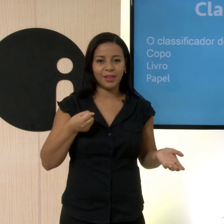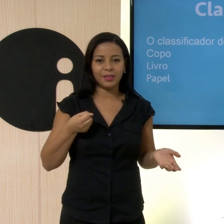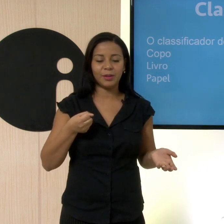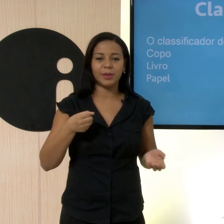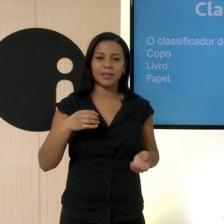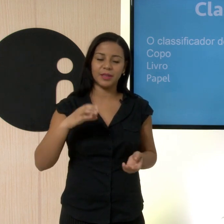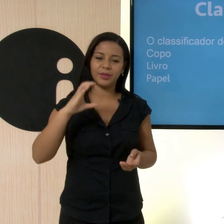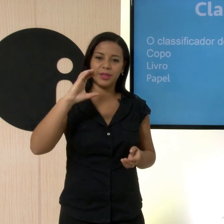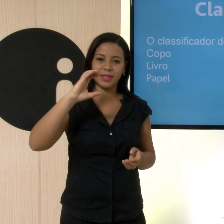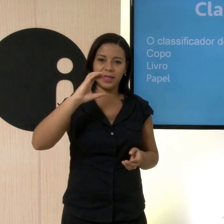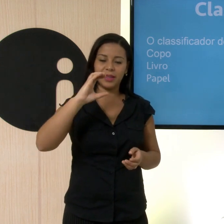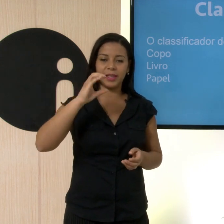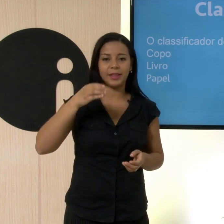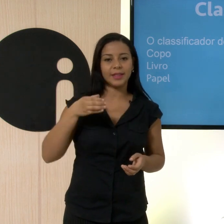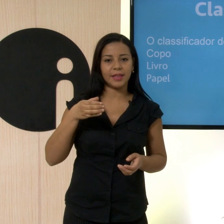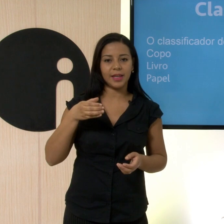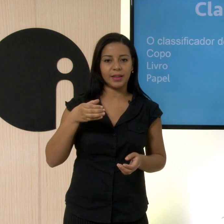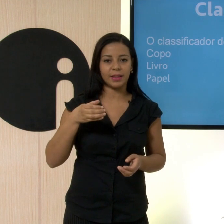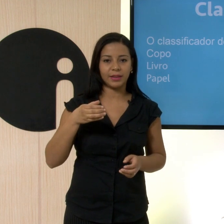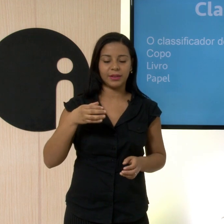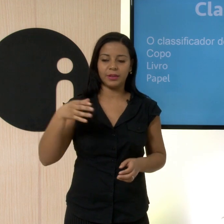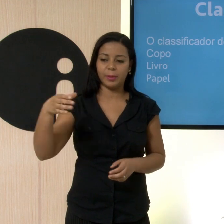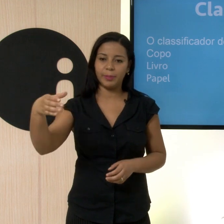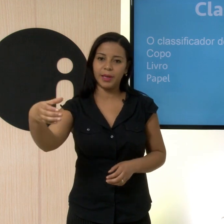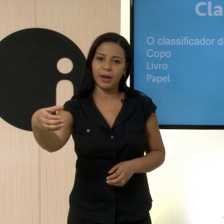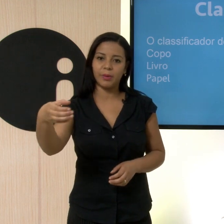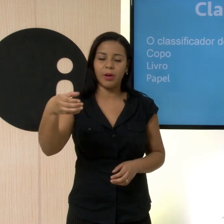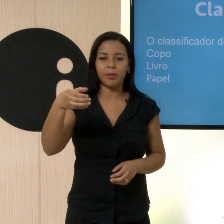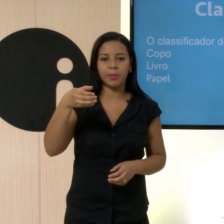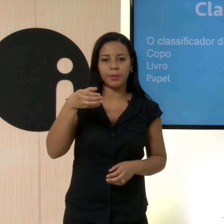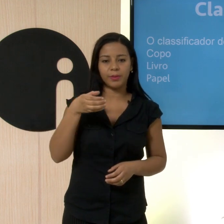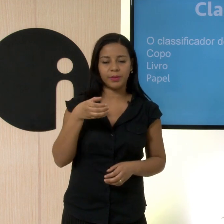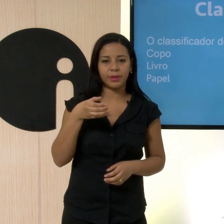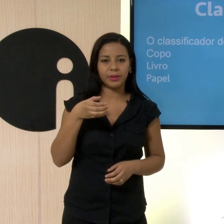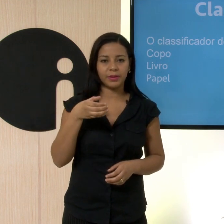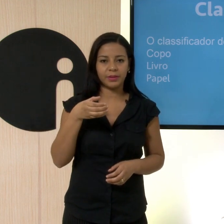né? Eu preciso fazer com a letra C. Então, pegar o copo.